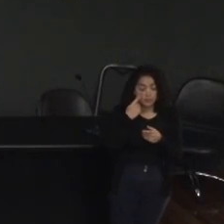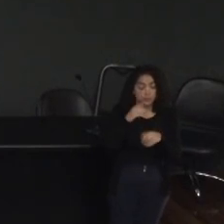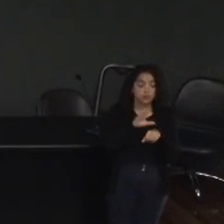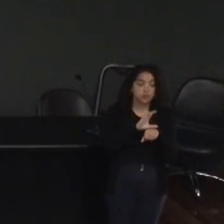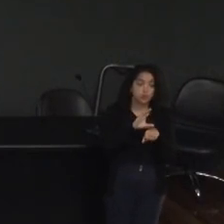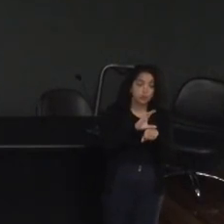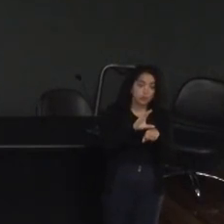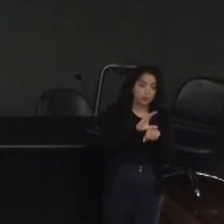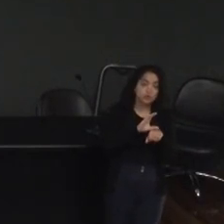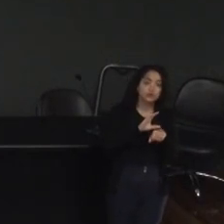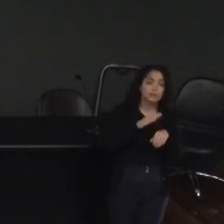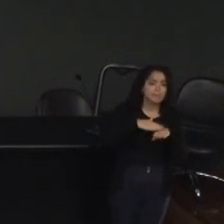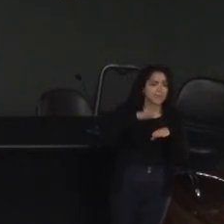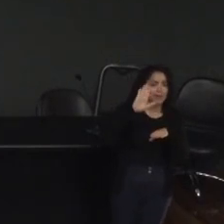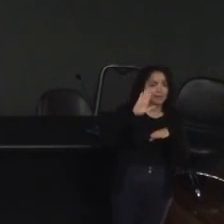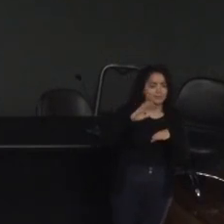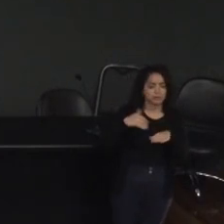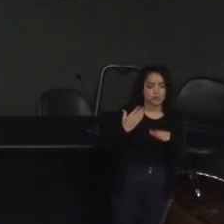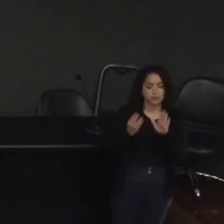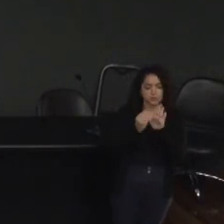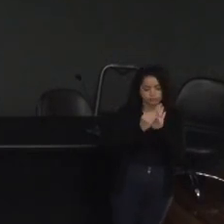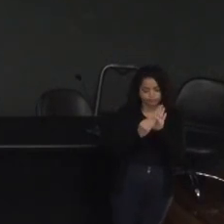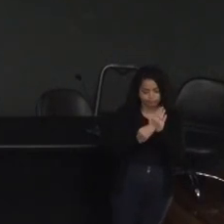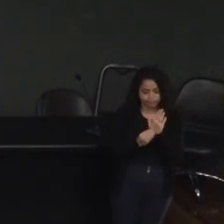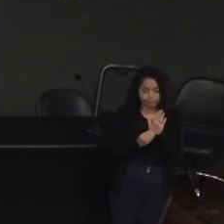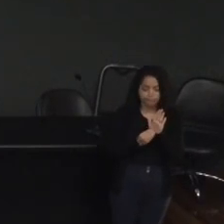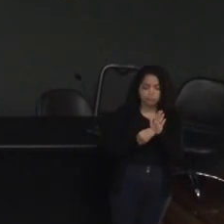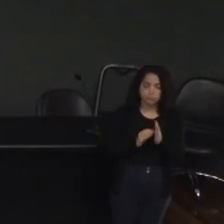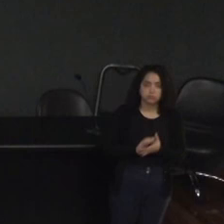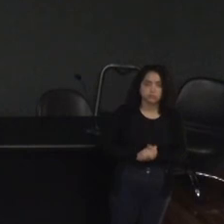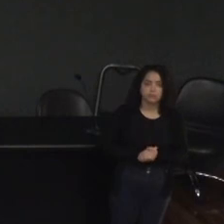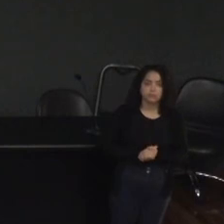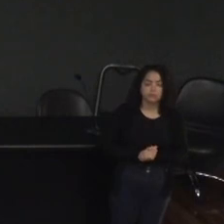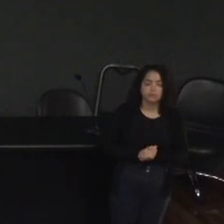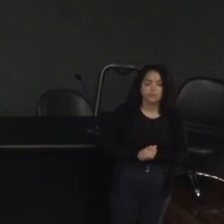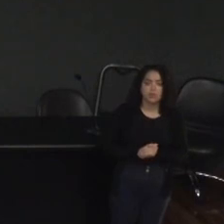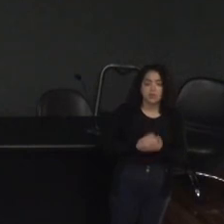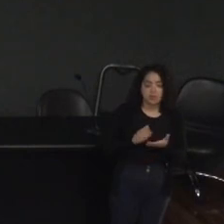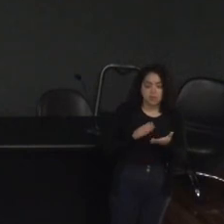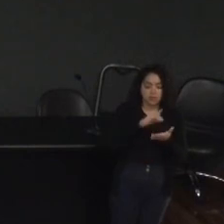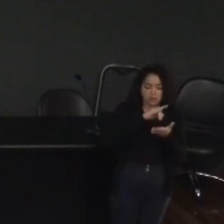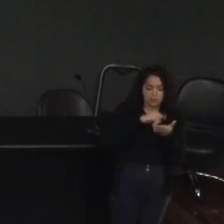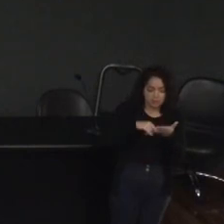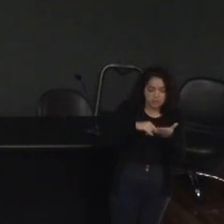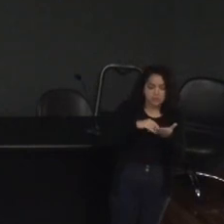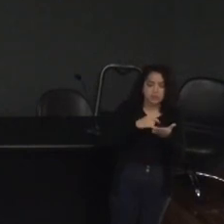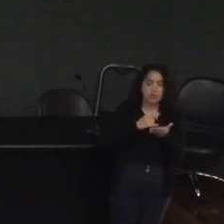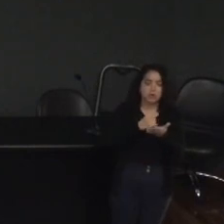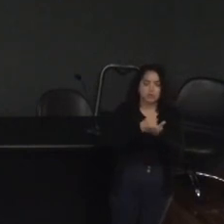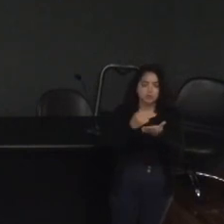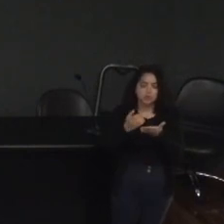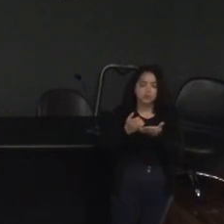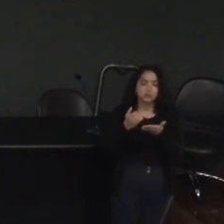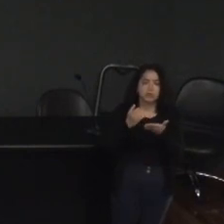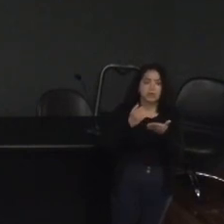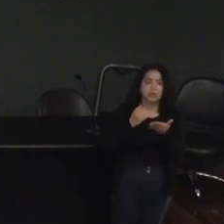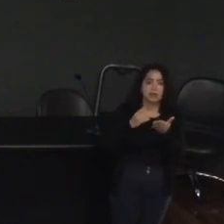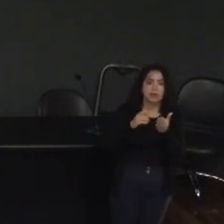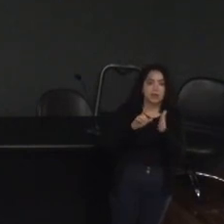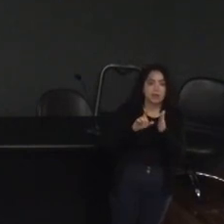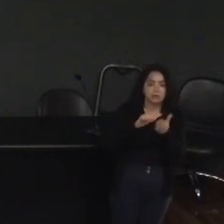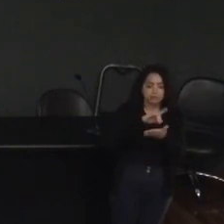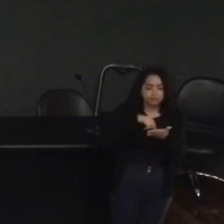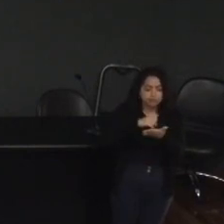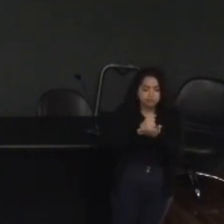curso tem muito mais coisa do que isso né e as cláusulas contratuais que vocês vão incluir lá servem para